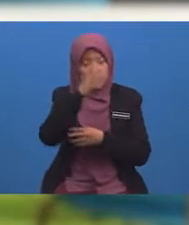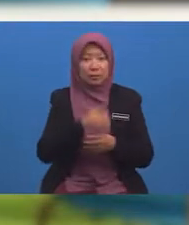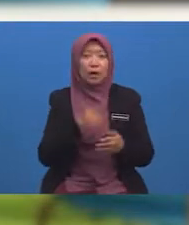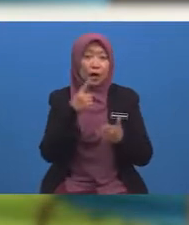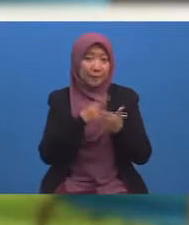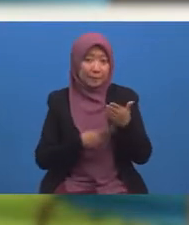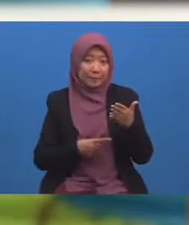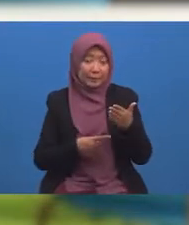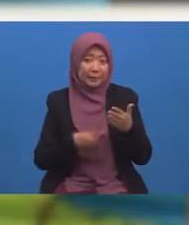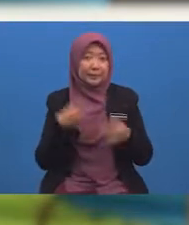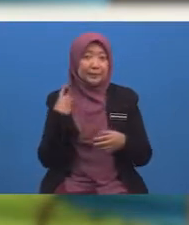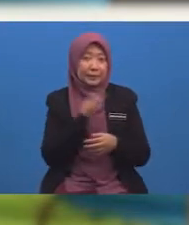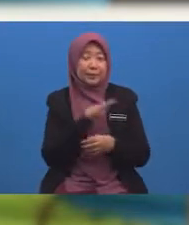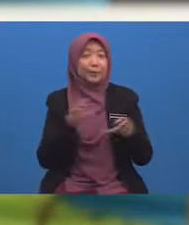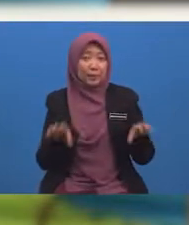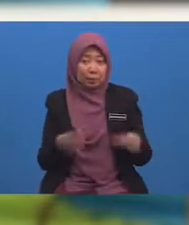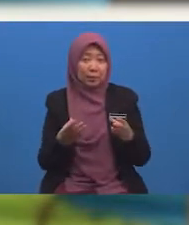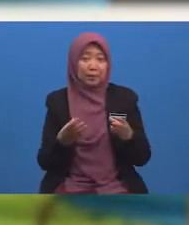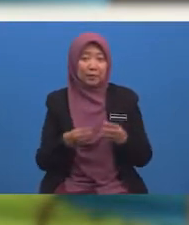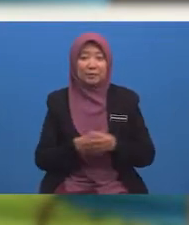apakah yang akan kita lakukan, murid-murid?